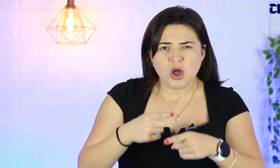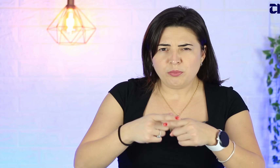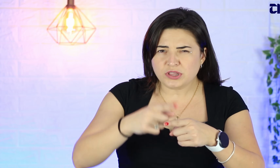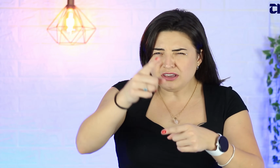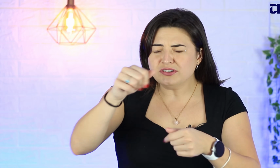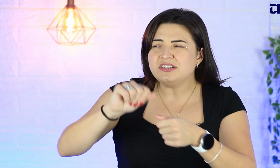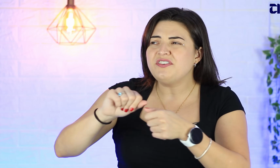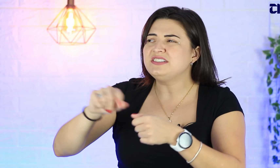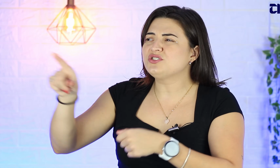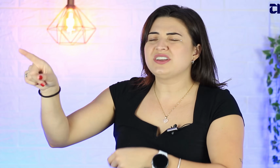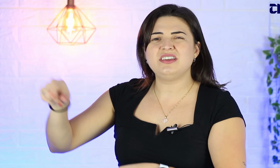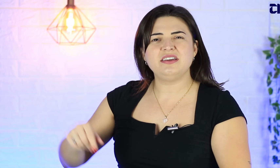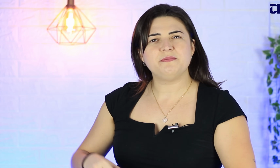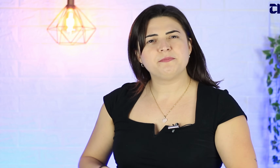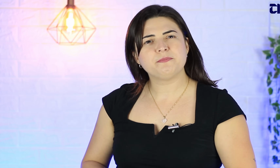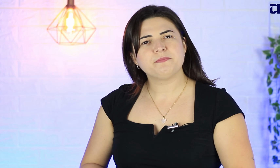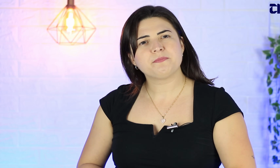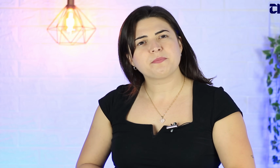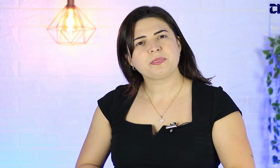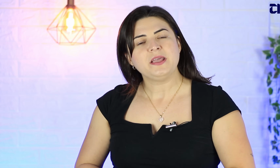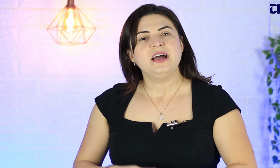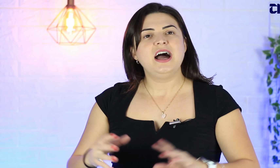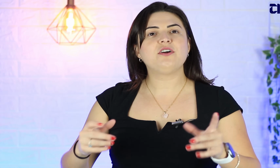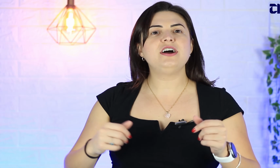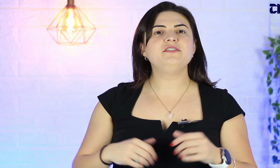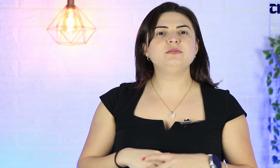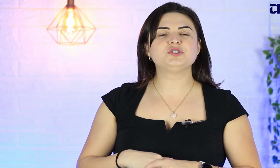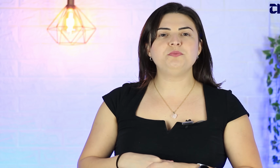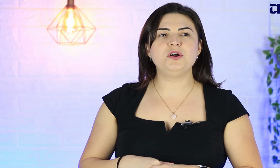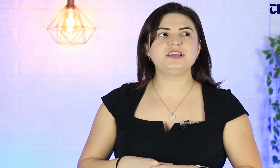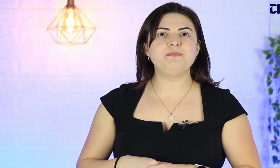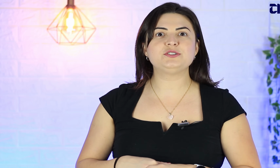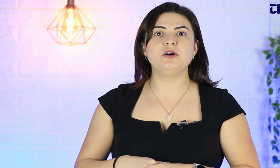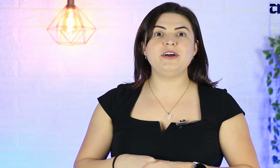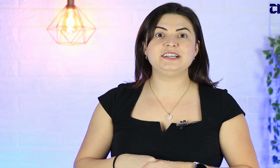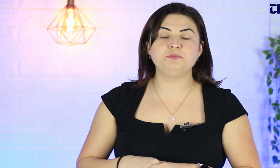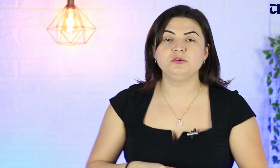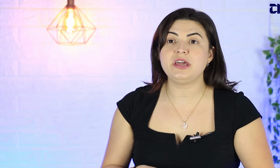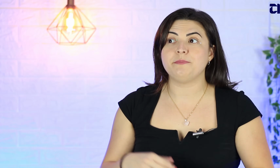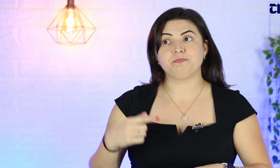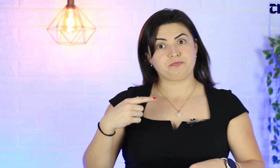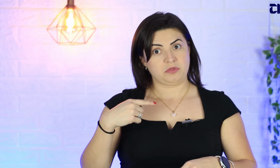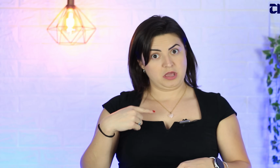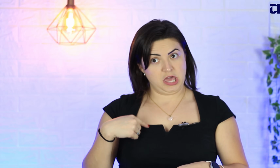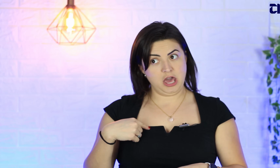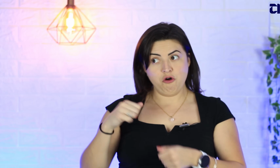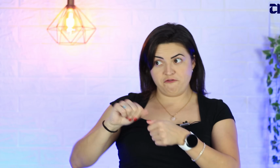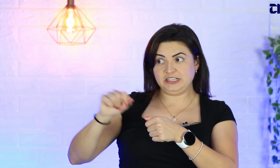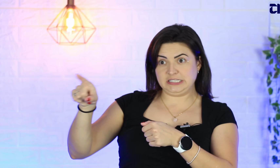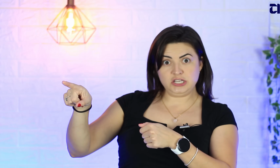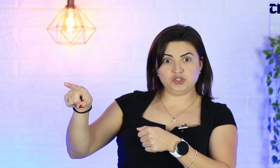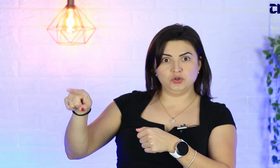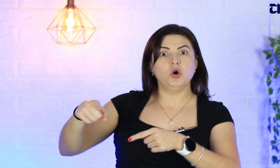Porquê que você fez isso aqui? Agora, vamos supor que a pessoa vai responder. Eu fiz isso?